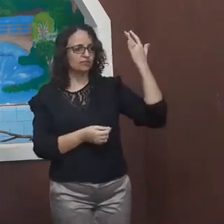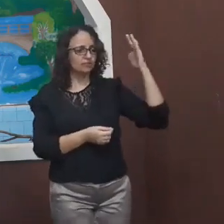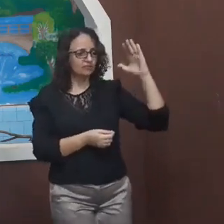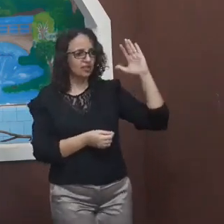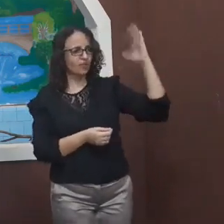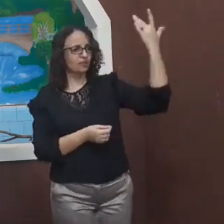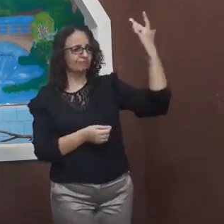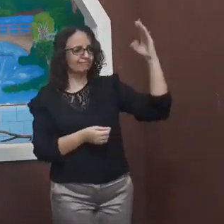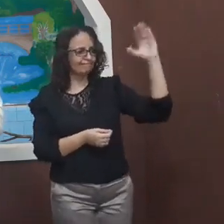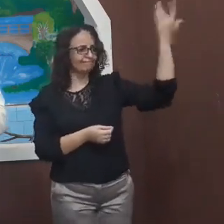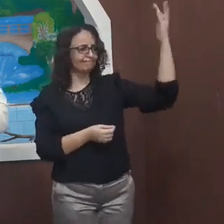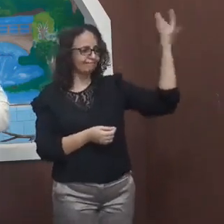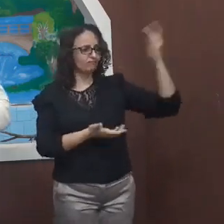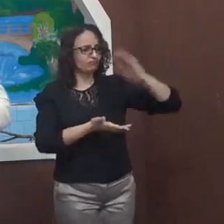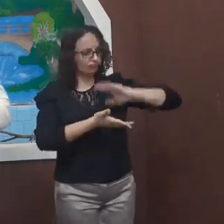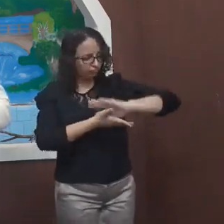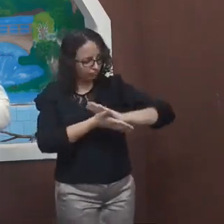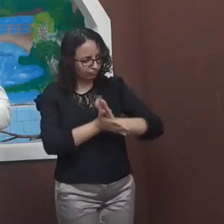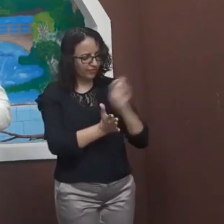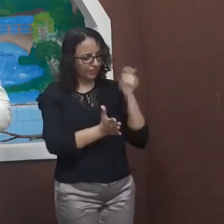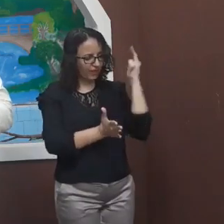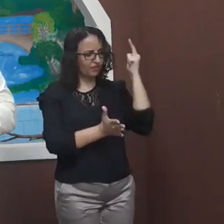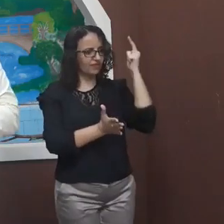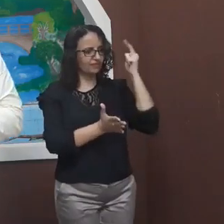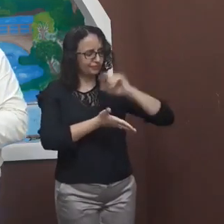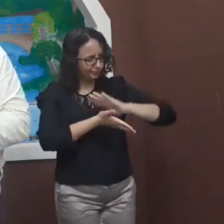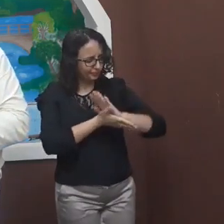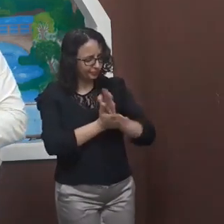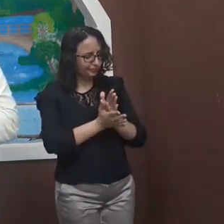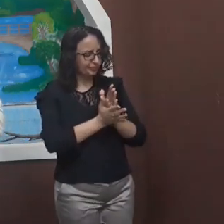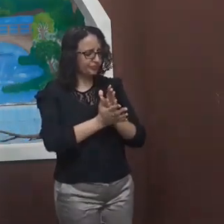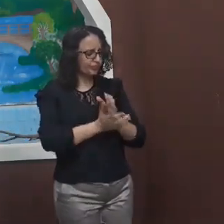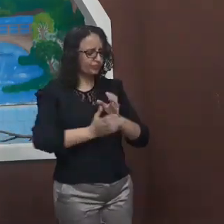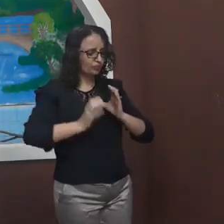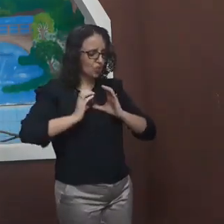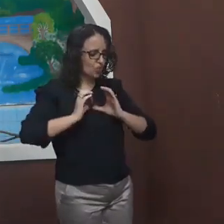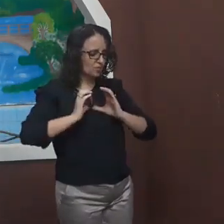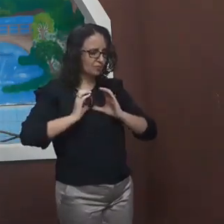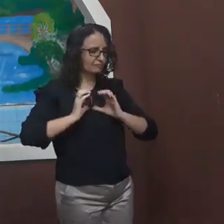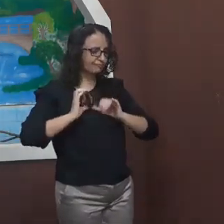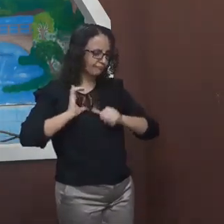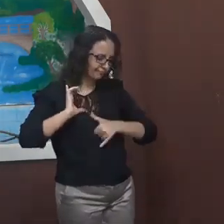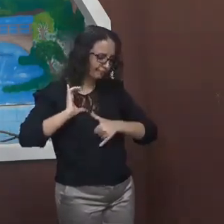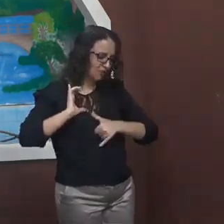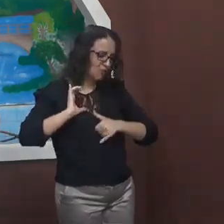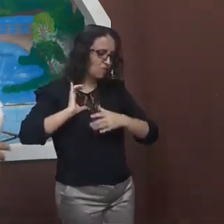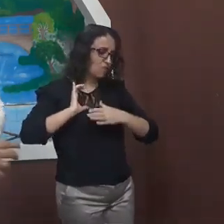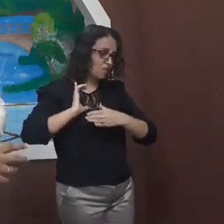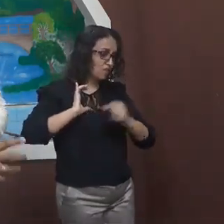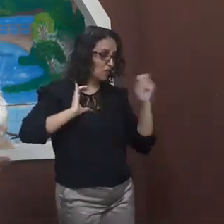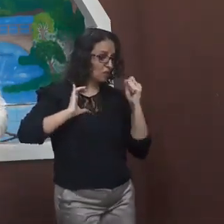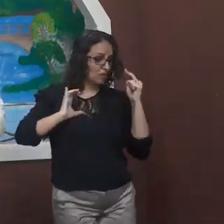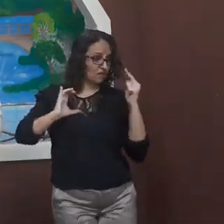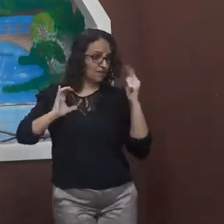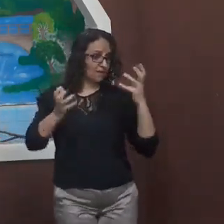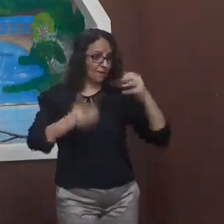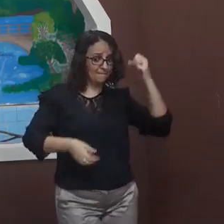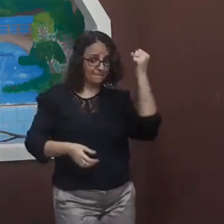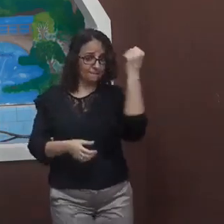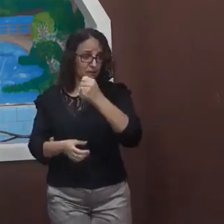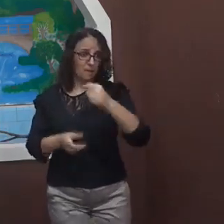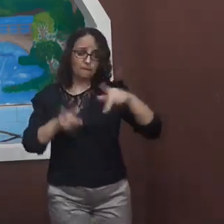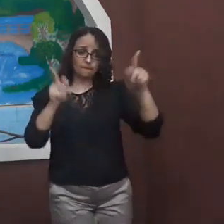consumado, nós vemos a ruína na vida de Davi, onde o seu próprio filho vai matar ali. Ele não teve